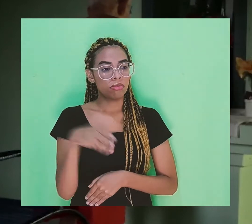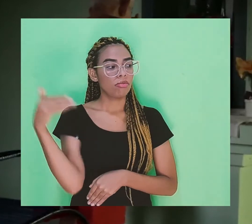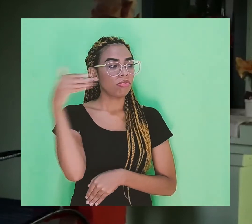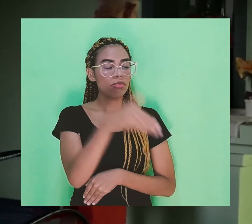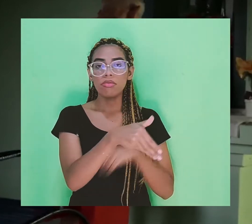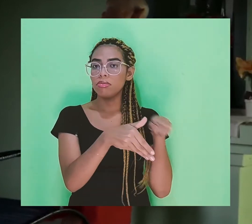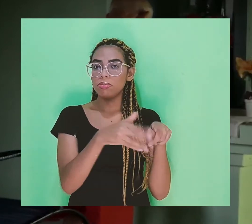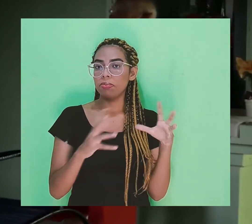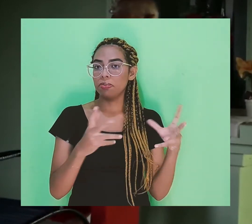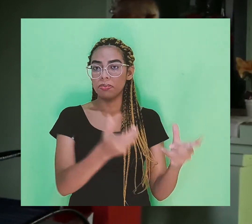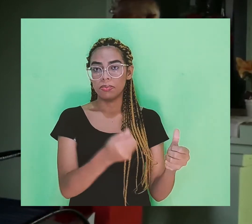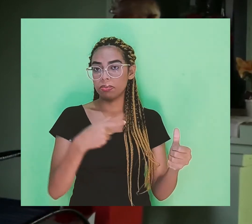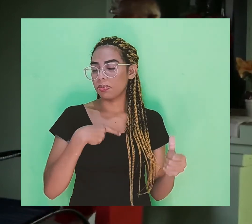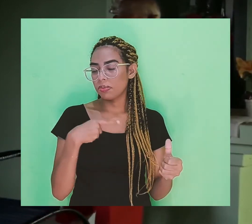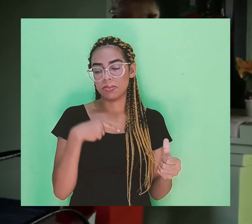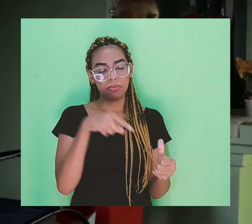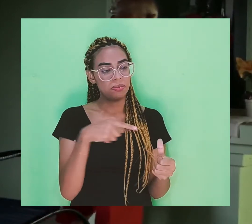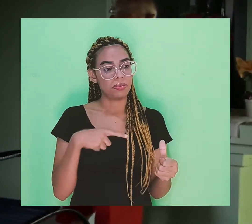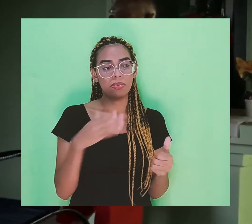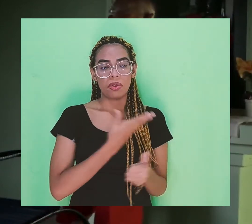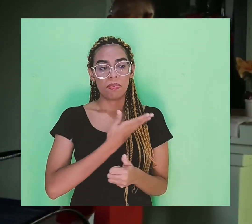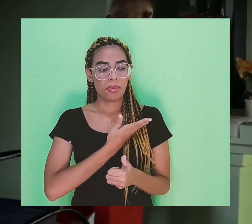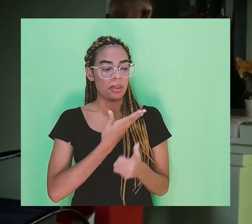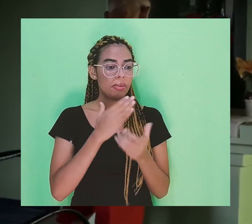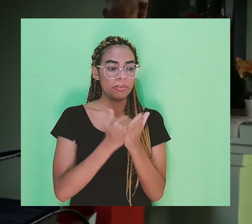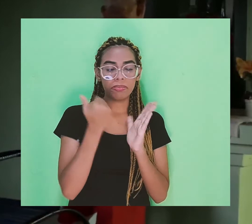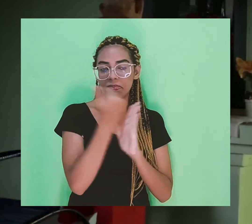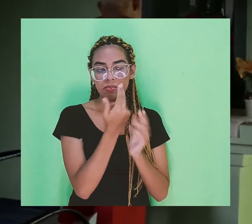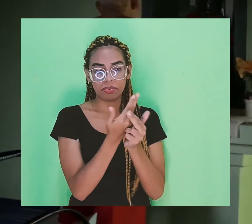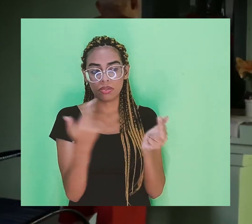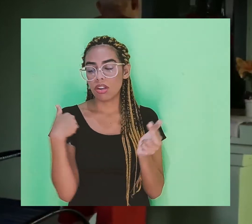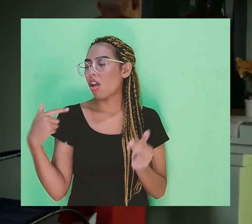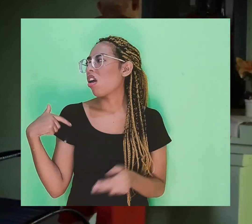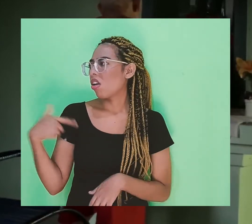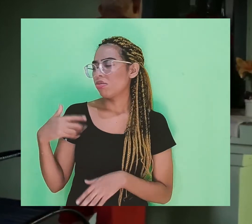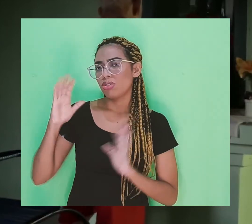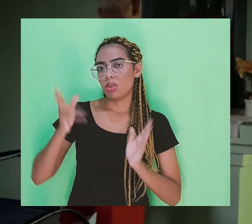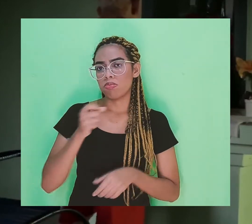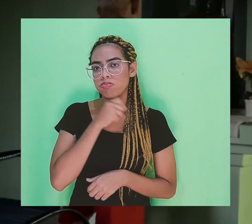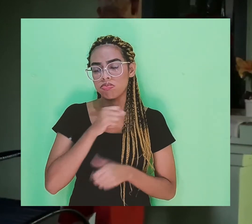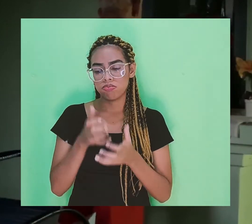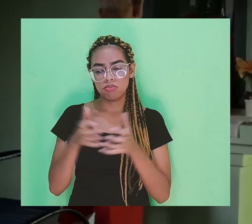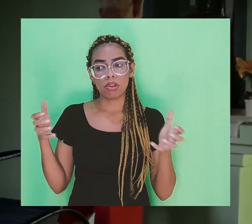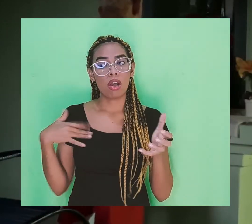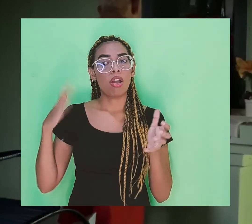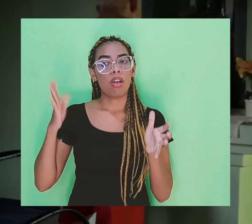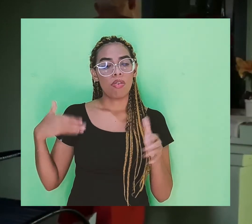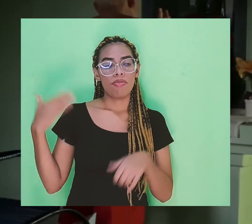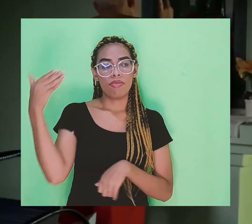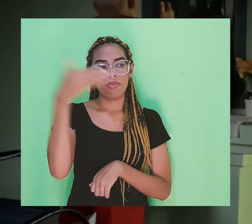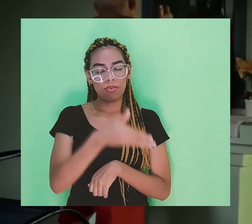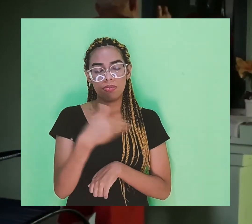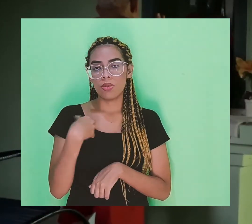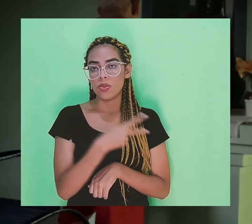tinha memórias incríveis, né, da minha infância, de amigos e tal. E eu fui revisitar essa creche. Cheguei lá, fui lá em todos